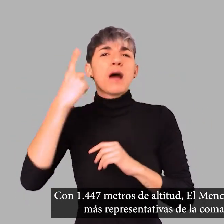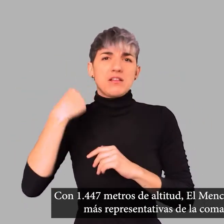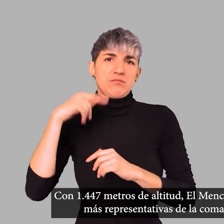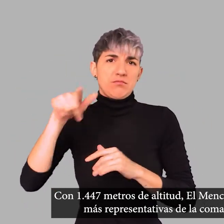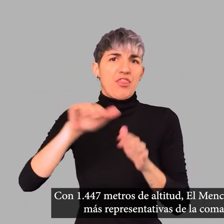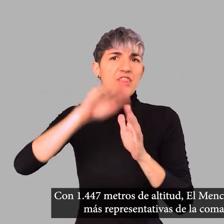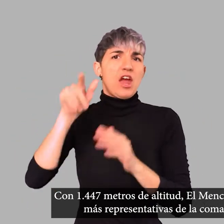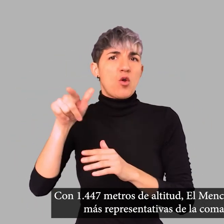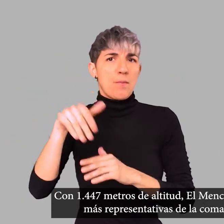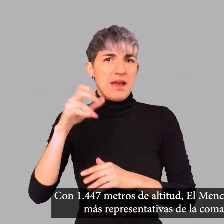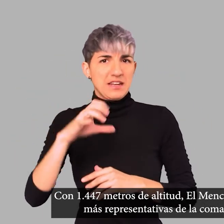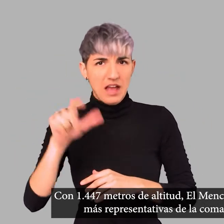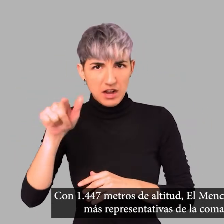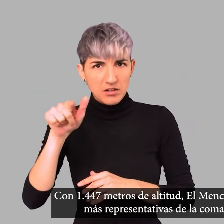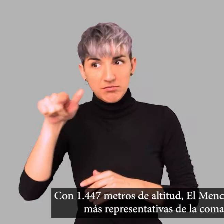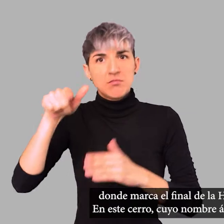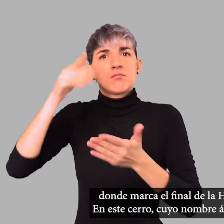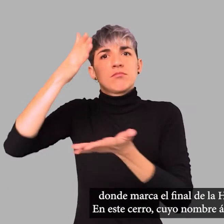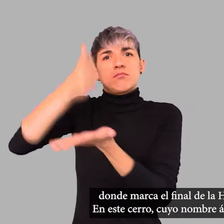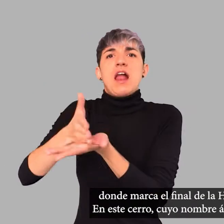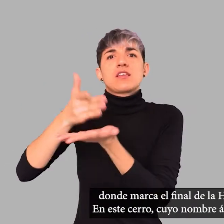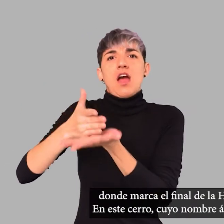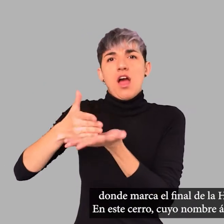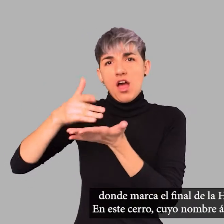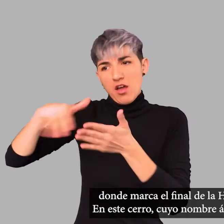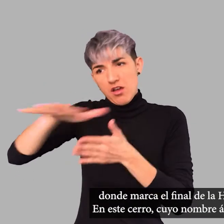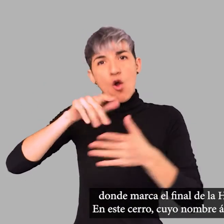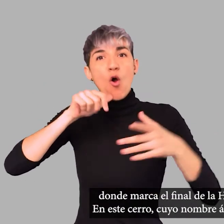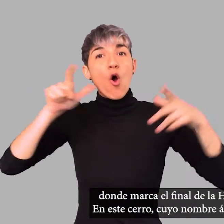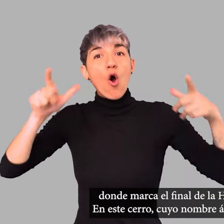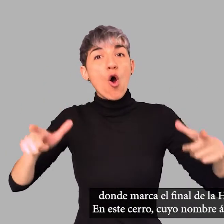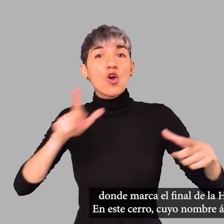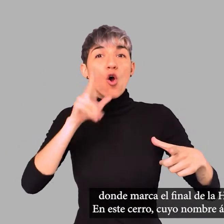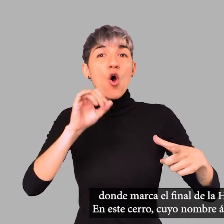de la comarca de los Montes, donde marca el final de la olla de Wadix.